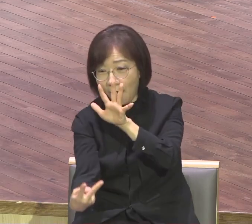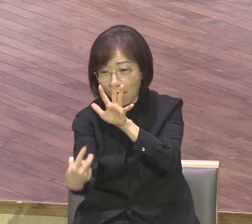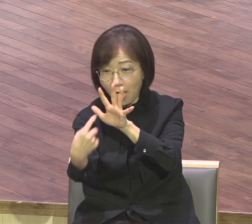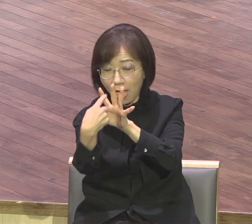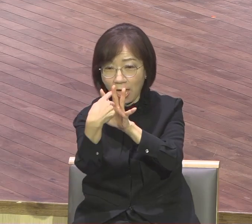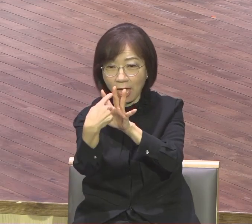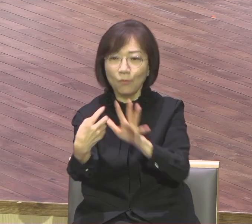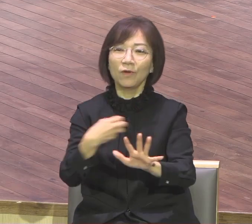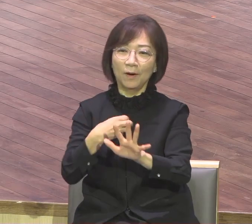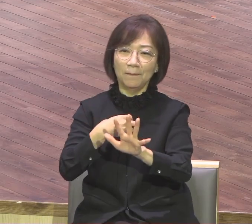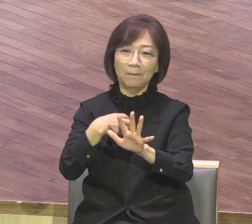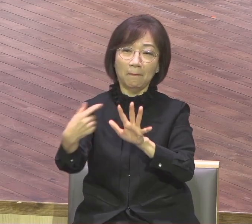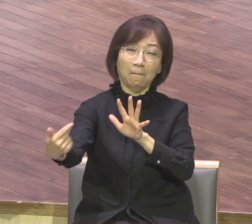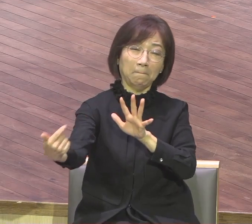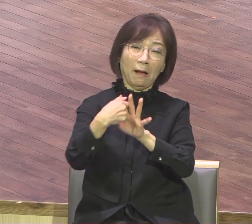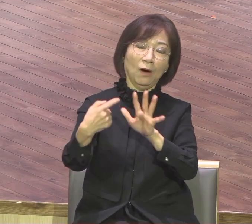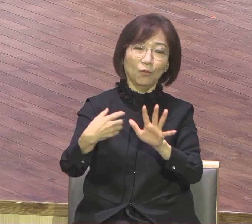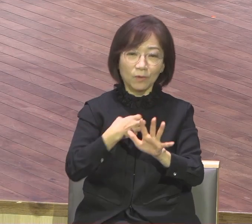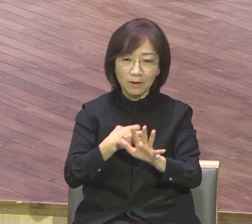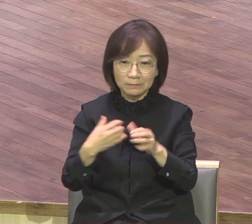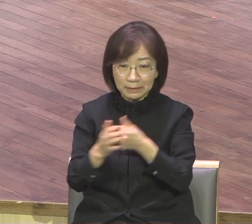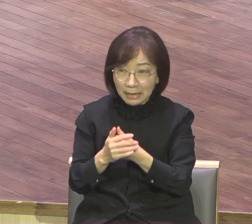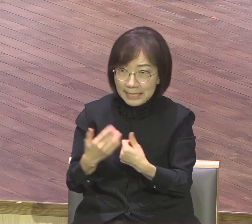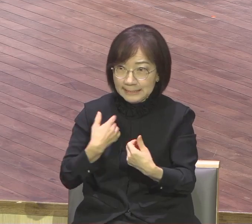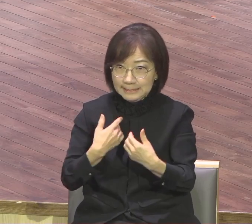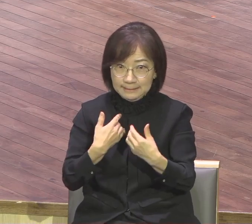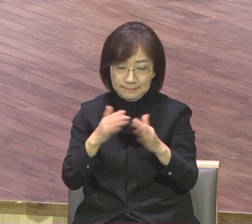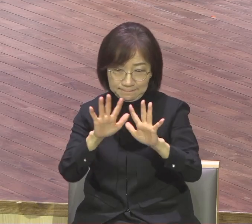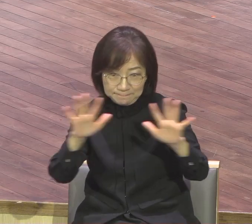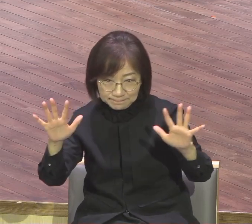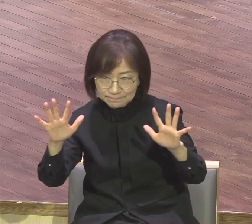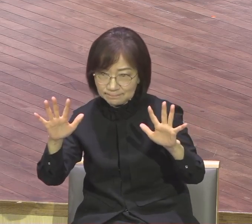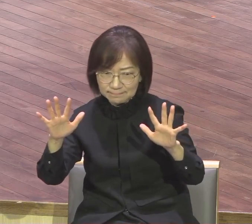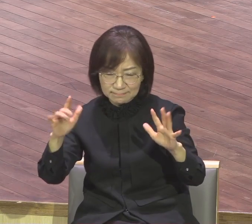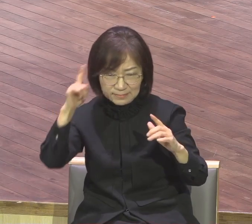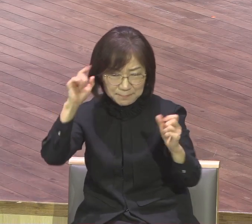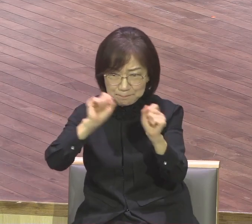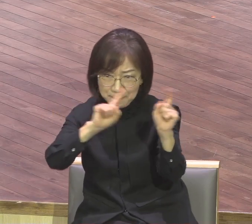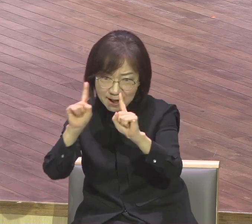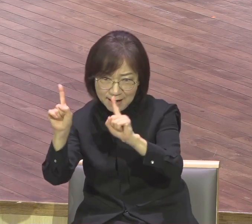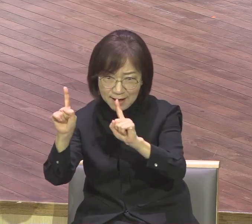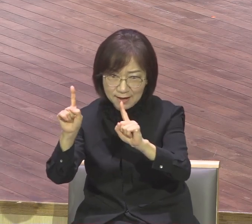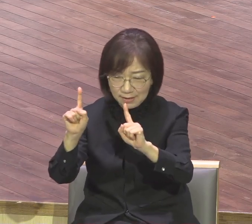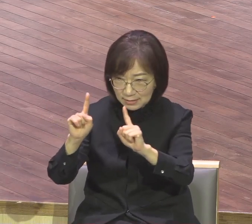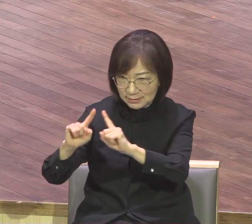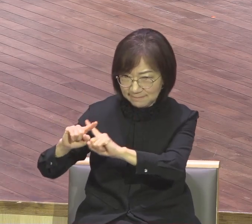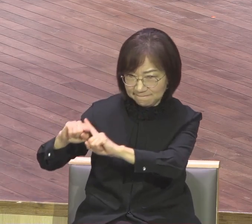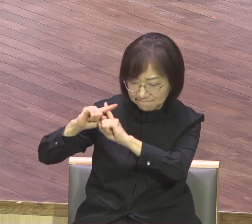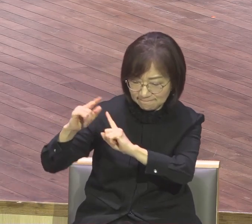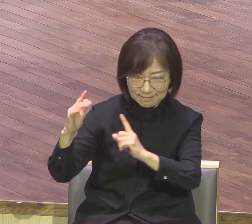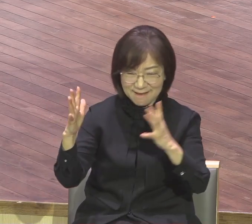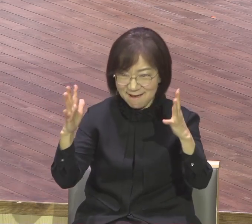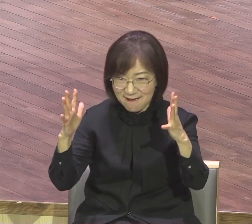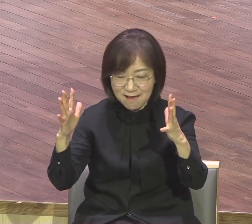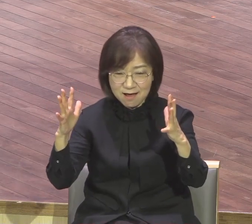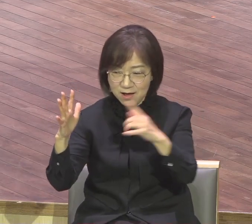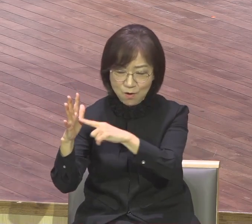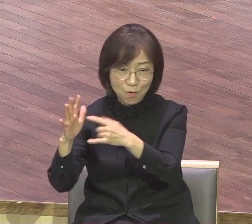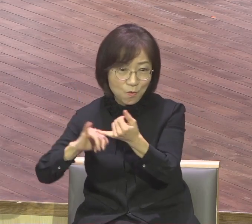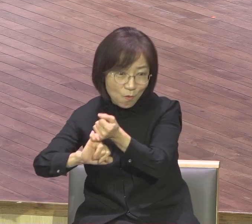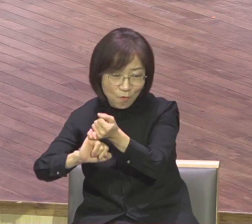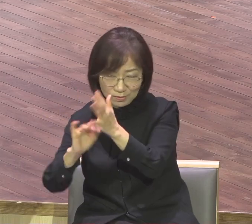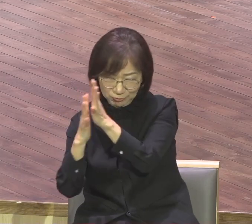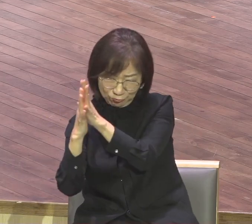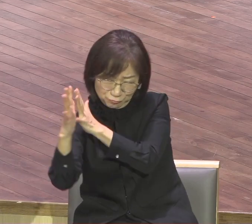y su familia y su compañero iba a ser peligroso. 생명을 걸고 서 있었던 거예요. Tiene que estar parado dando su vida. 그래서